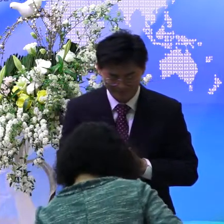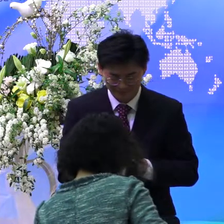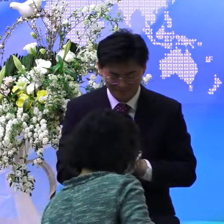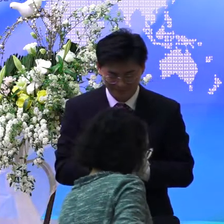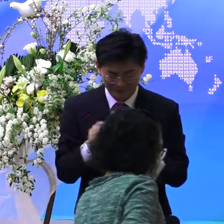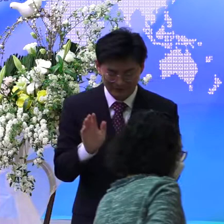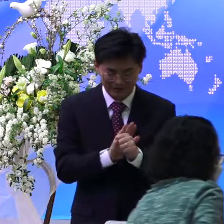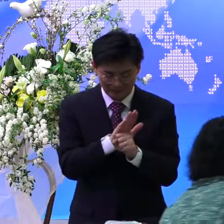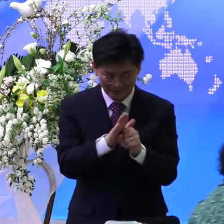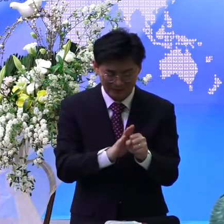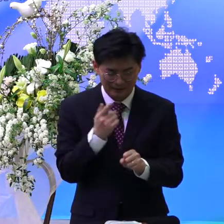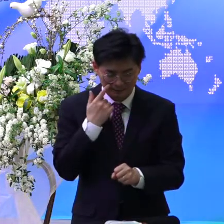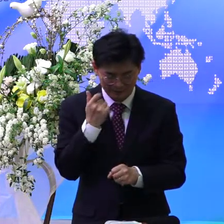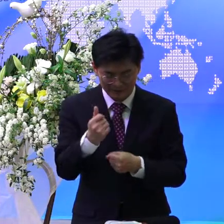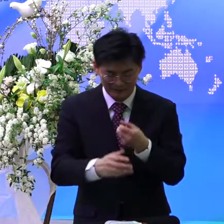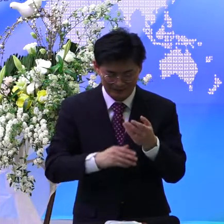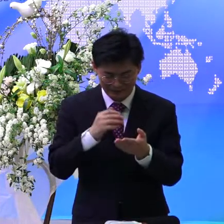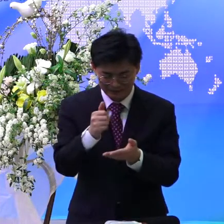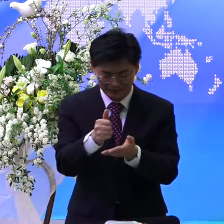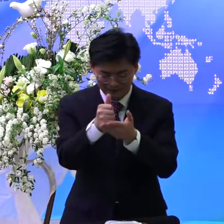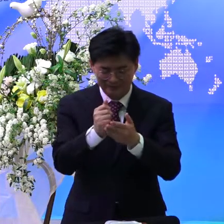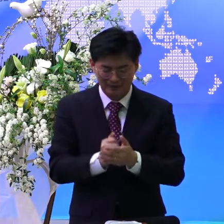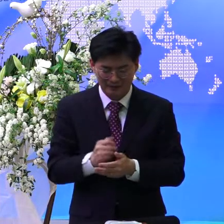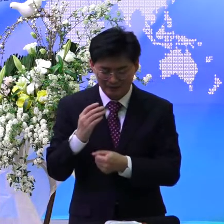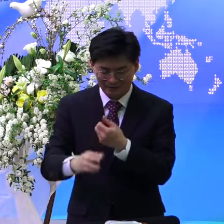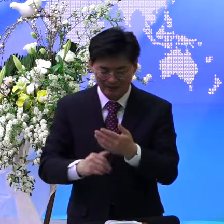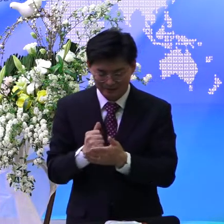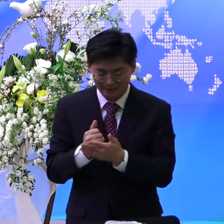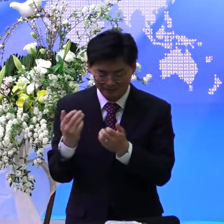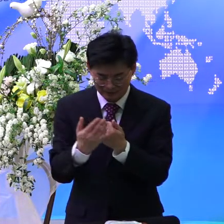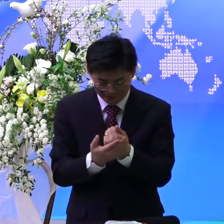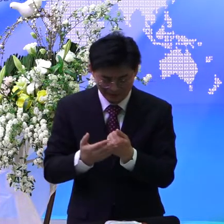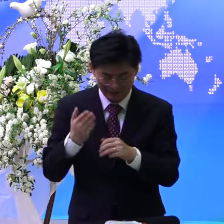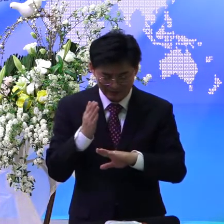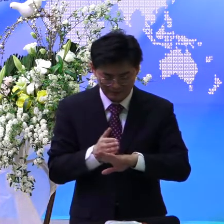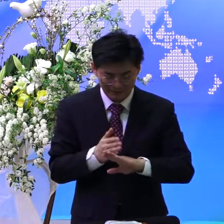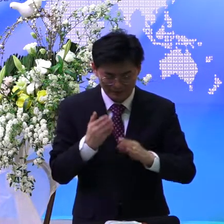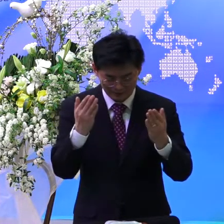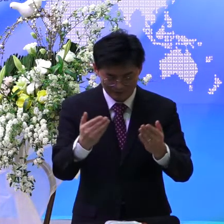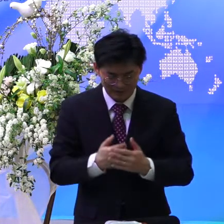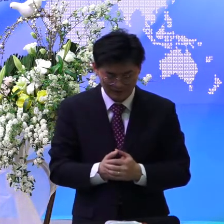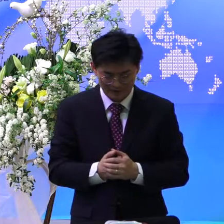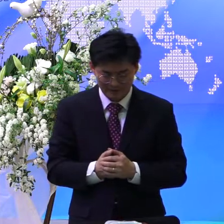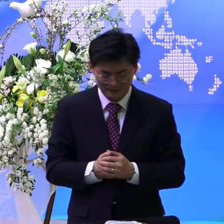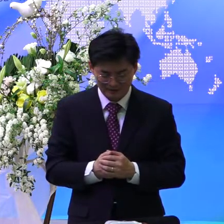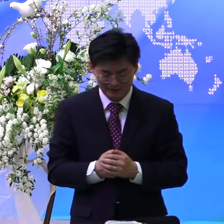사랑의 하나님 아버지, 하나님의 은혜를 감사합니다.